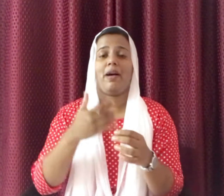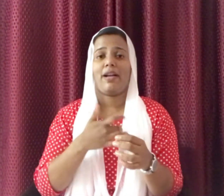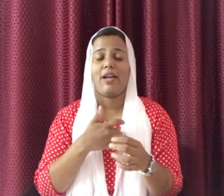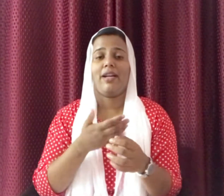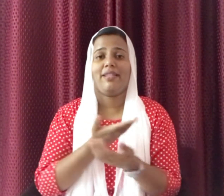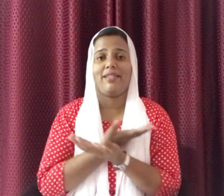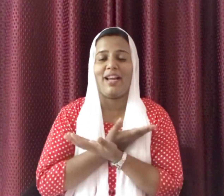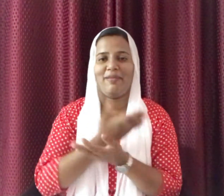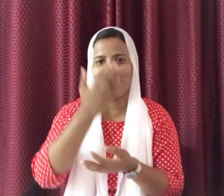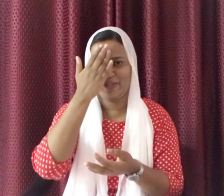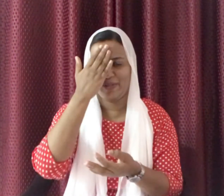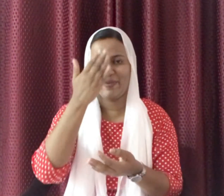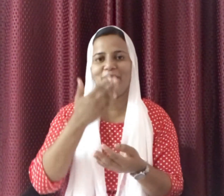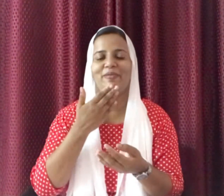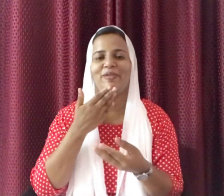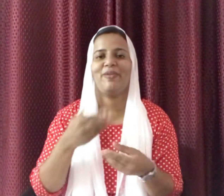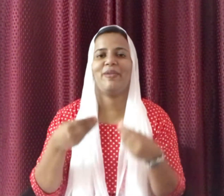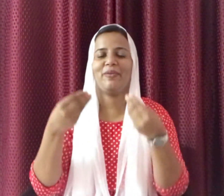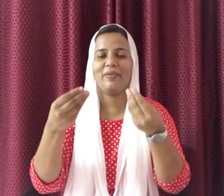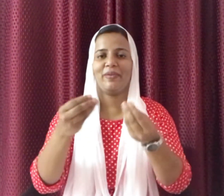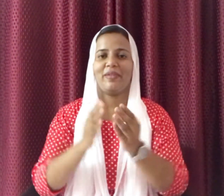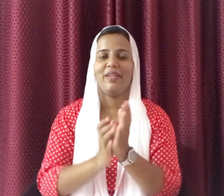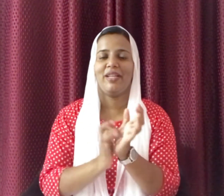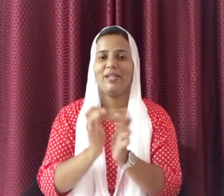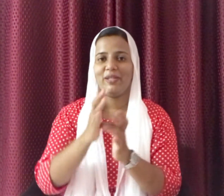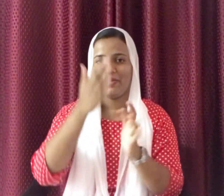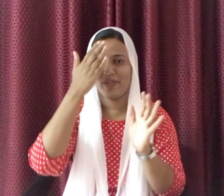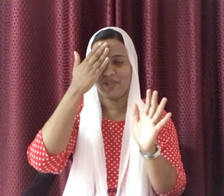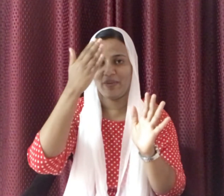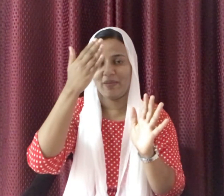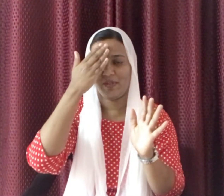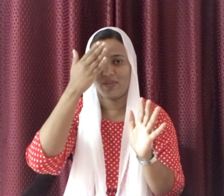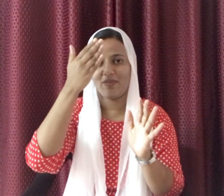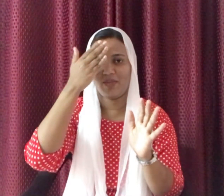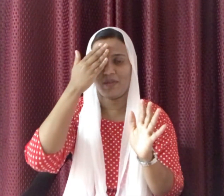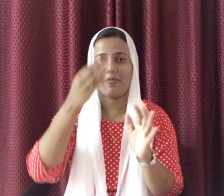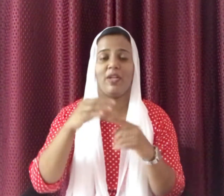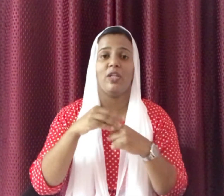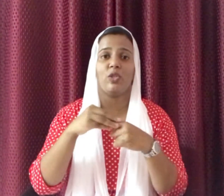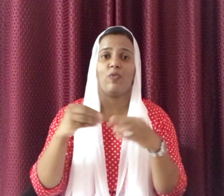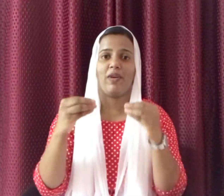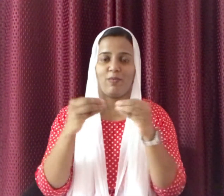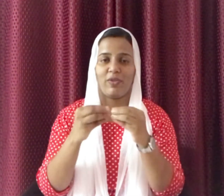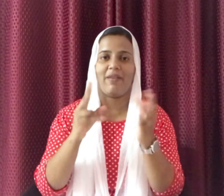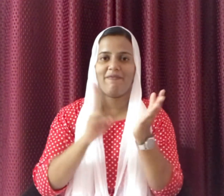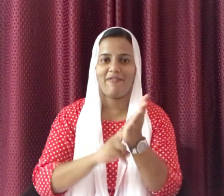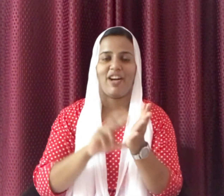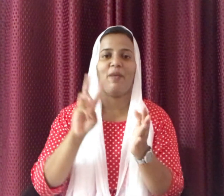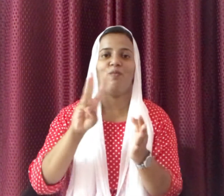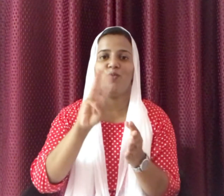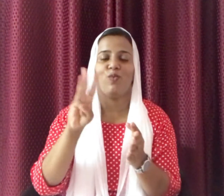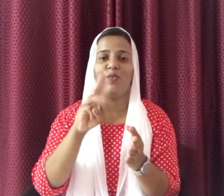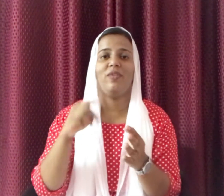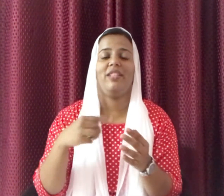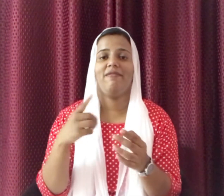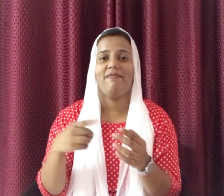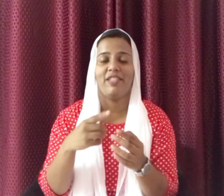ഞങ്ങൾ സ്തോത്രം പറയുന്നു. ഹല്ലേലൂയ. സ്തോത്രം, സ്തോത്രം, സ്തോത്രം, സ്തോത്രം. അതുപോലെ ചൊവ്വ, ബുധൻ, വ്യാഴം നമ്മുടെ 3 ദിവസത്തെ